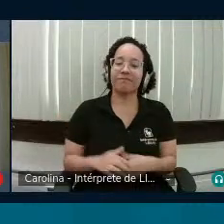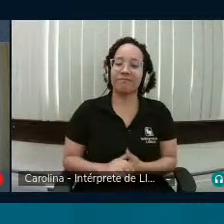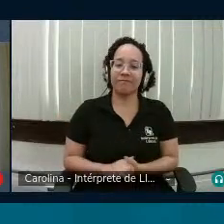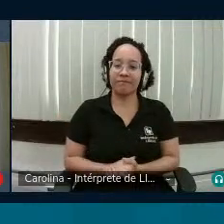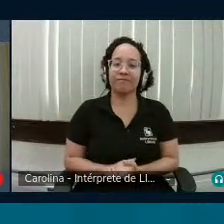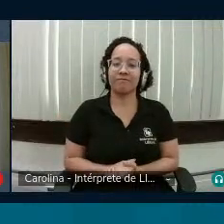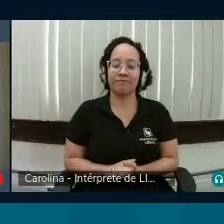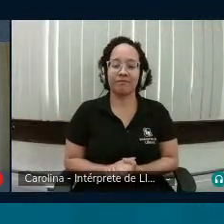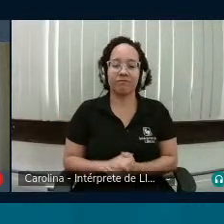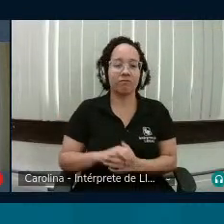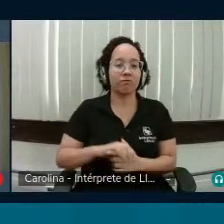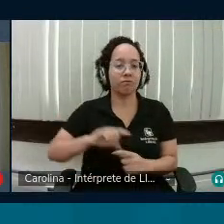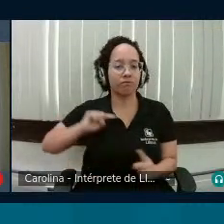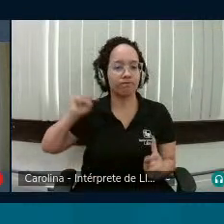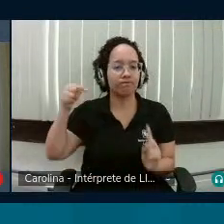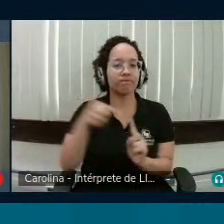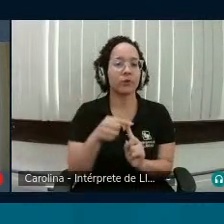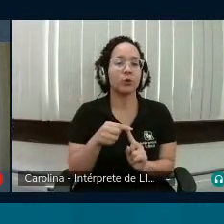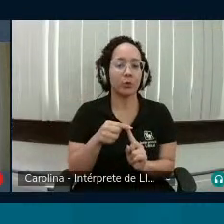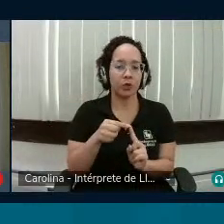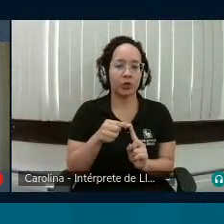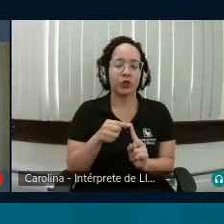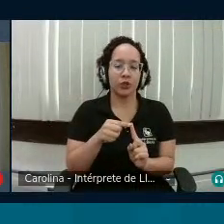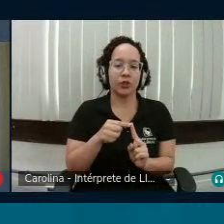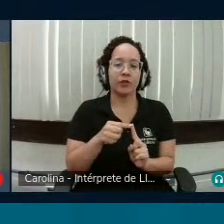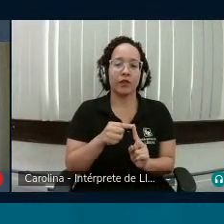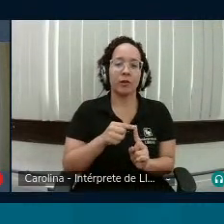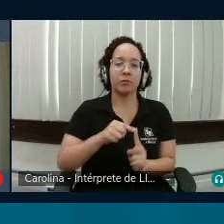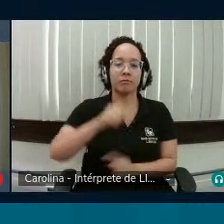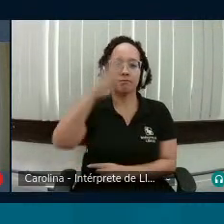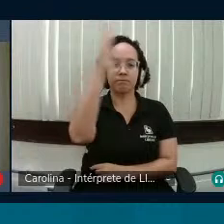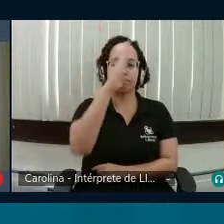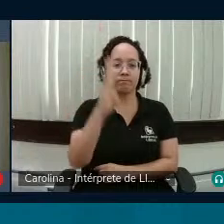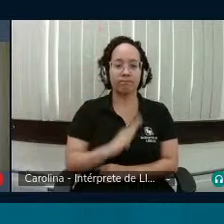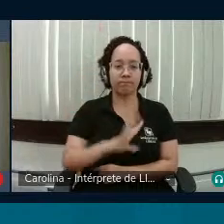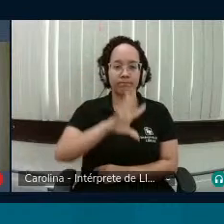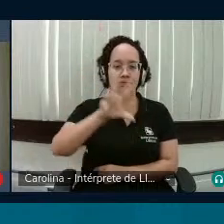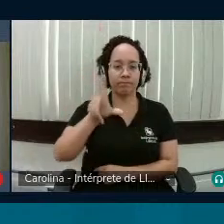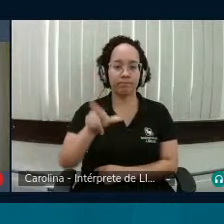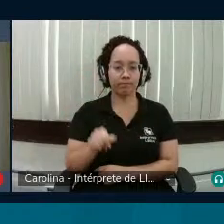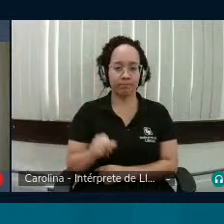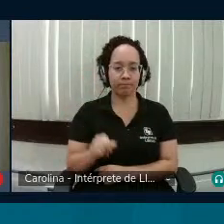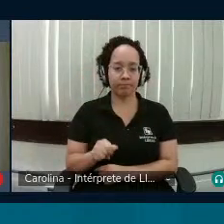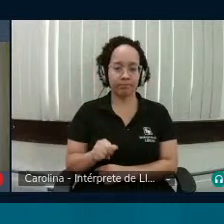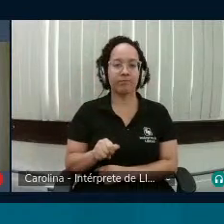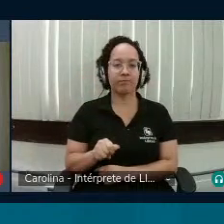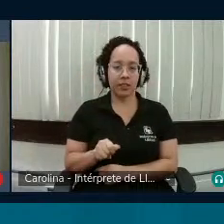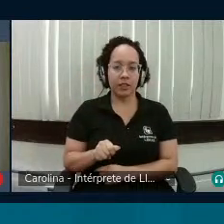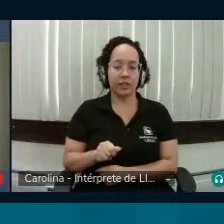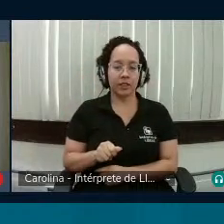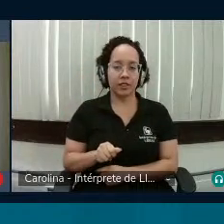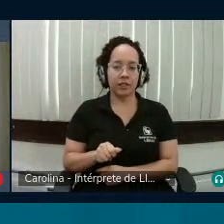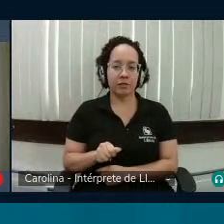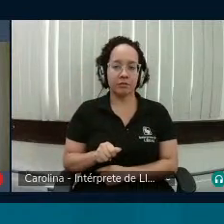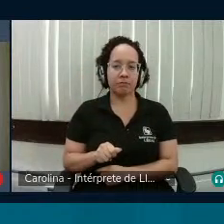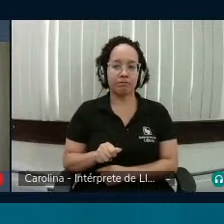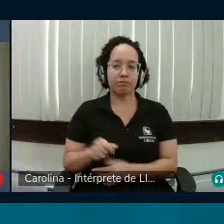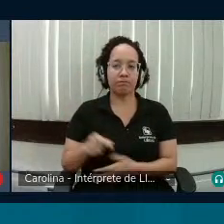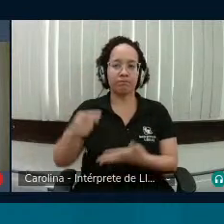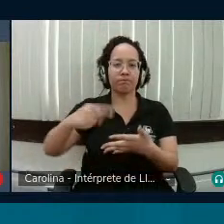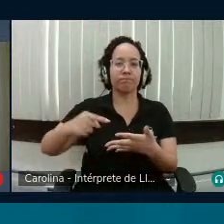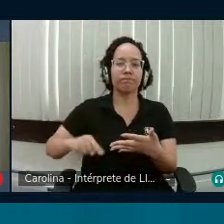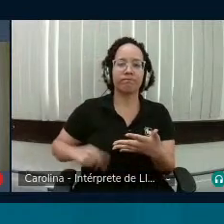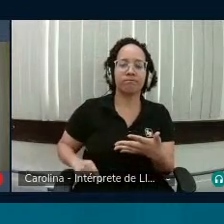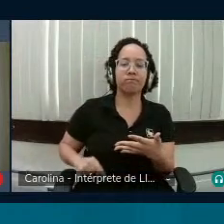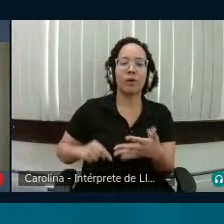dos objetivos do nosso programa, do PROFEPT, criar, né, essas condições para que